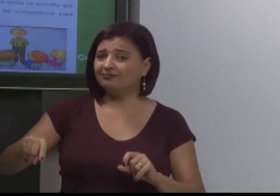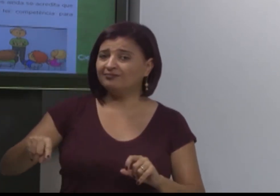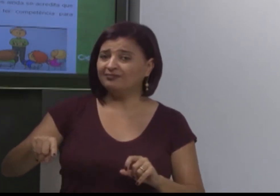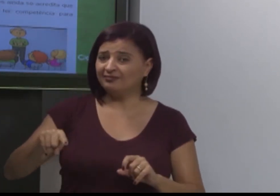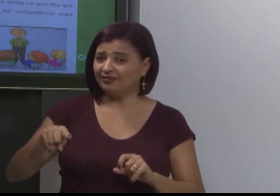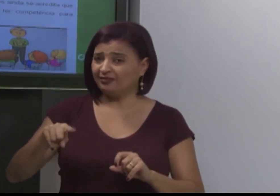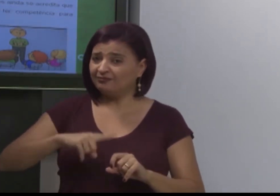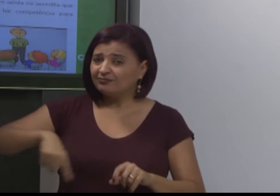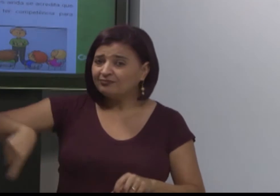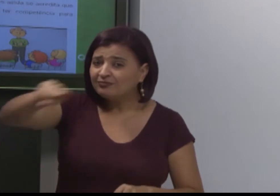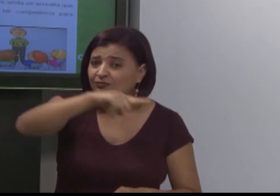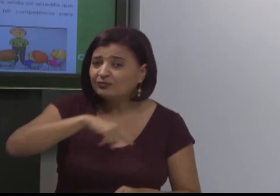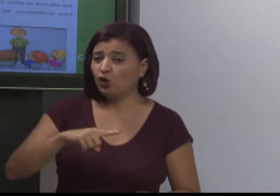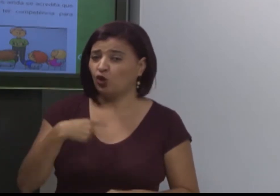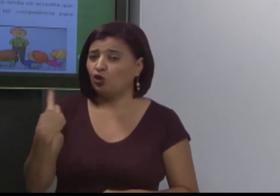E outra coisa,